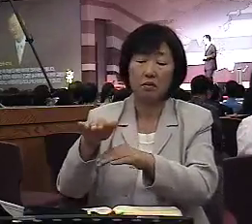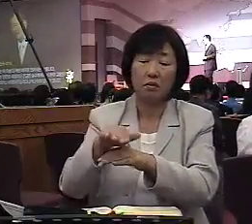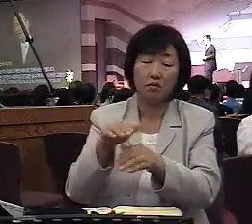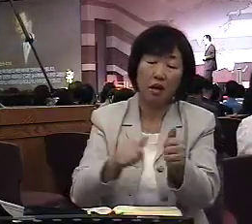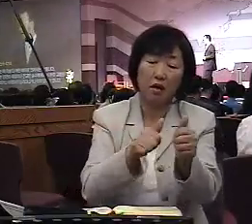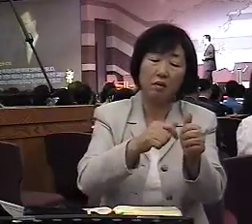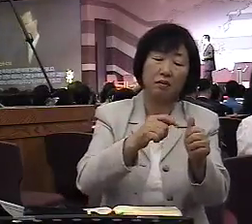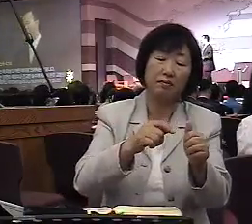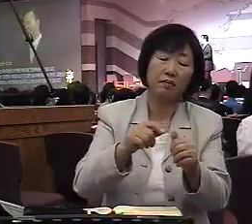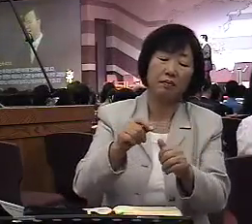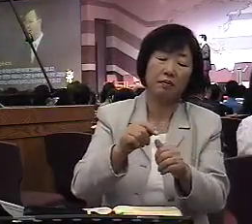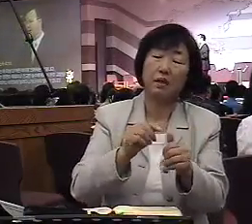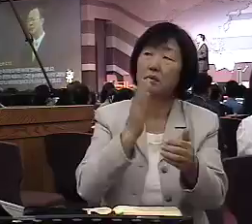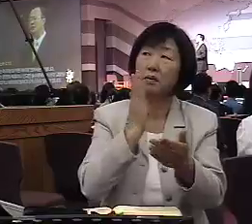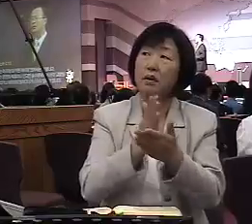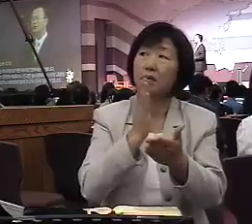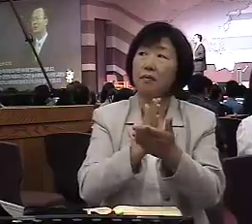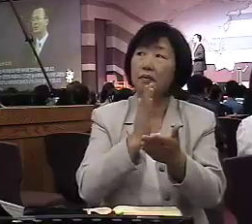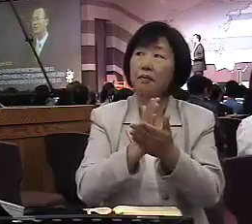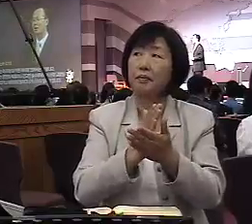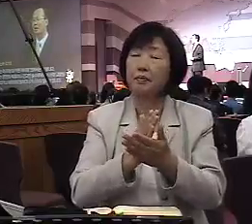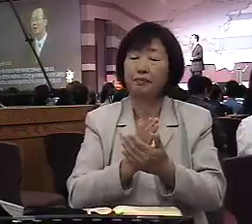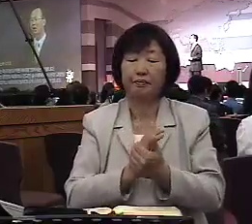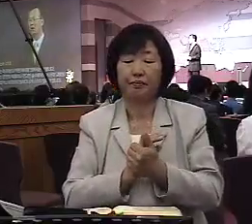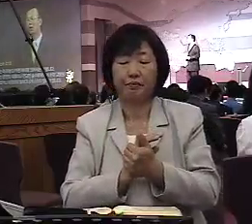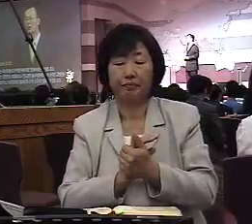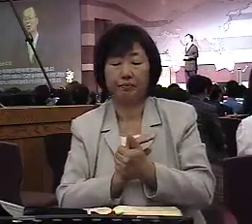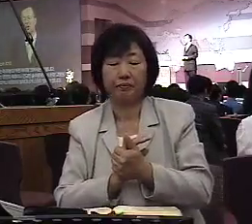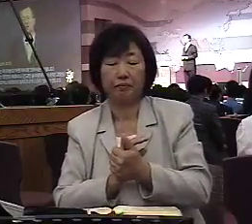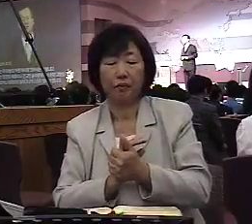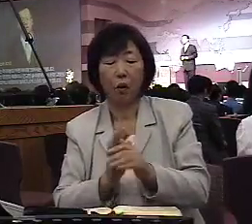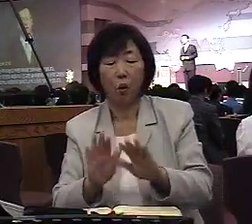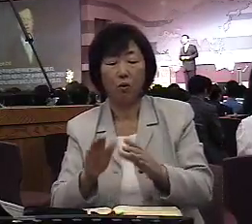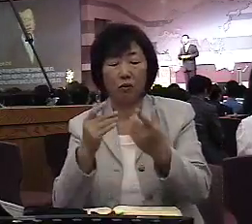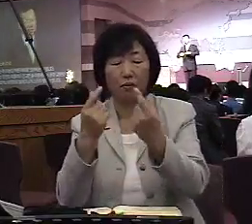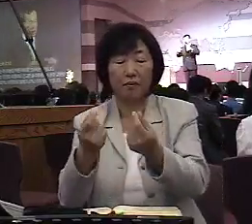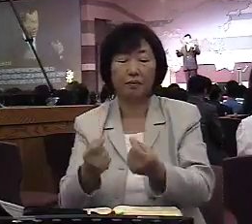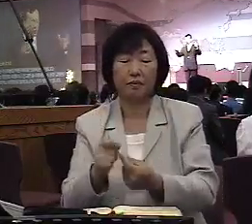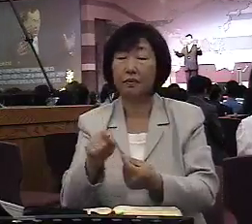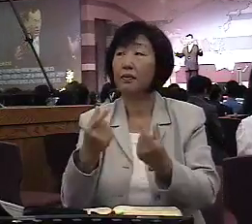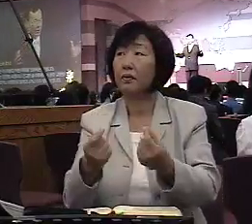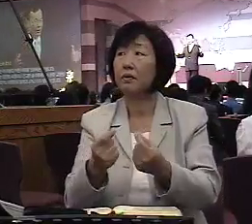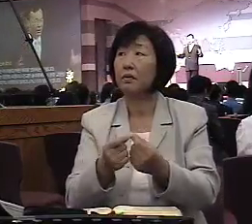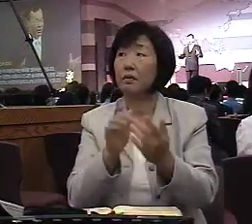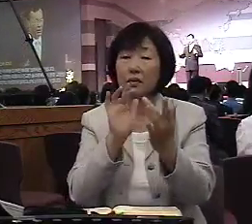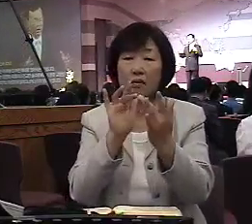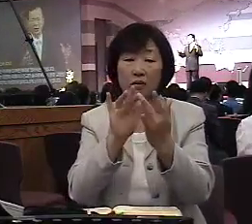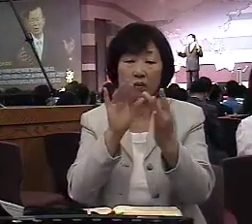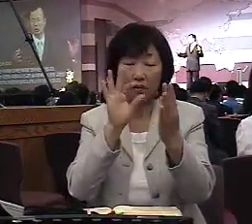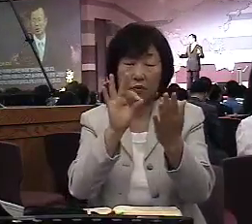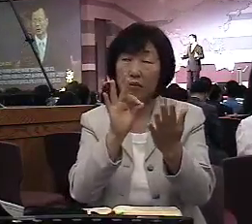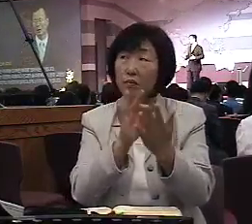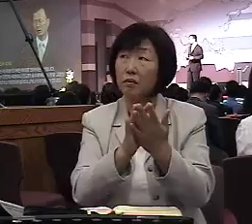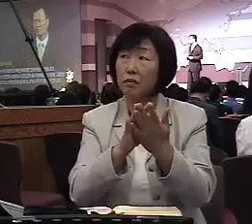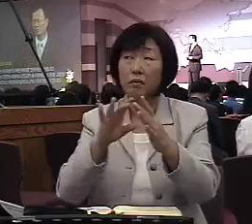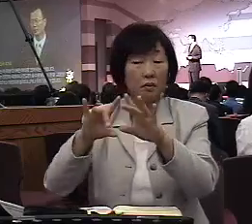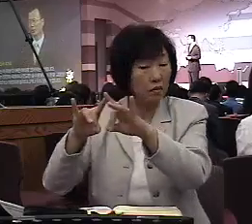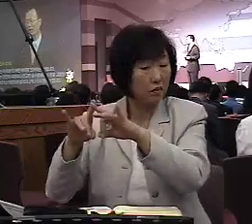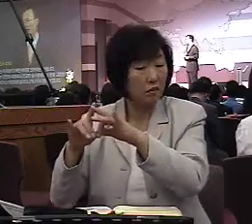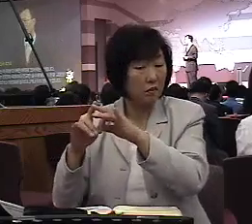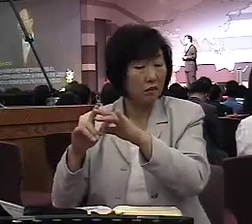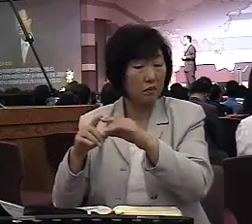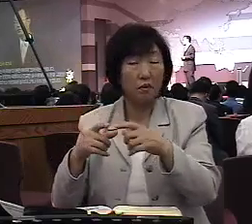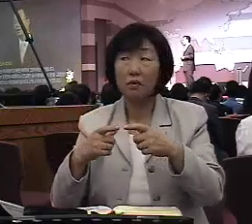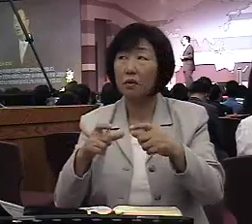합니다. 여러분 들으셨죠? 오늘처럼 이렇게 인터넷을 통해, 라디오를 통해, 테이프를